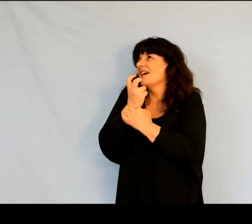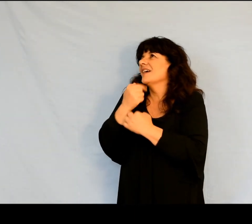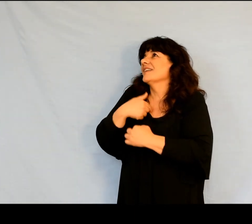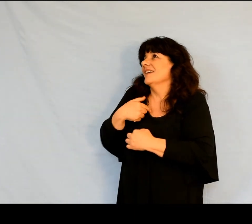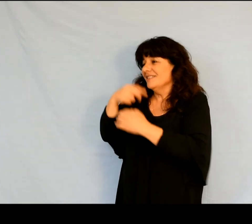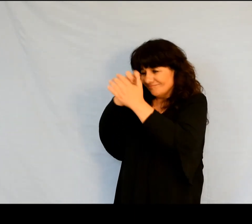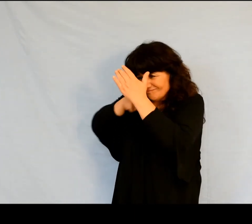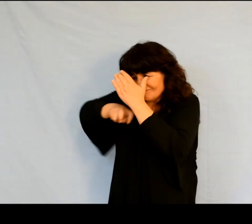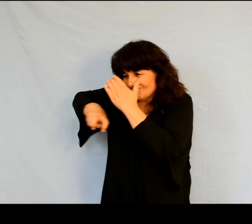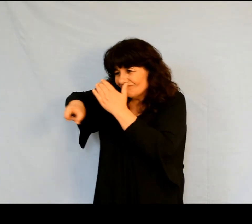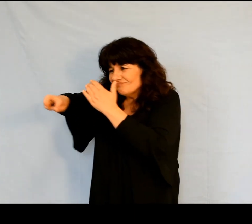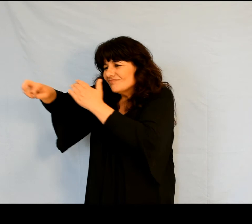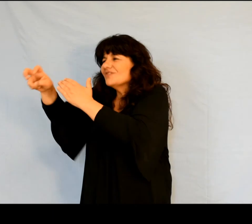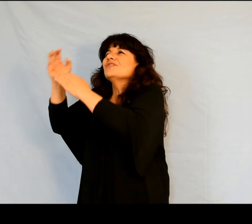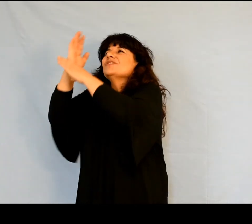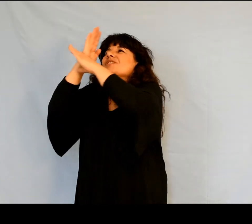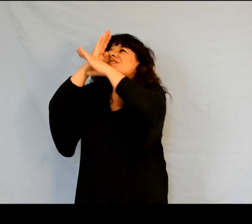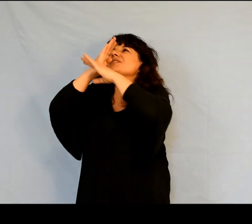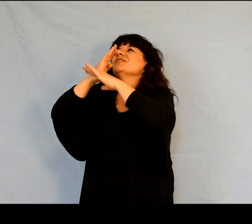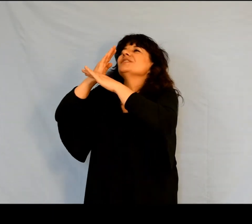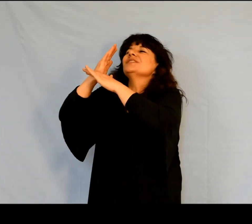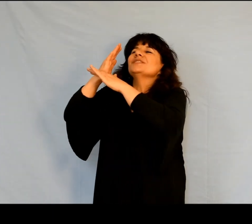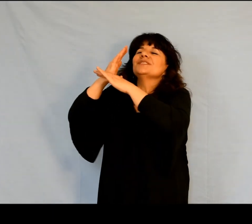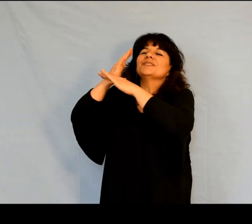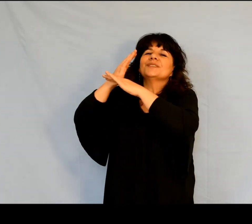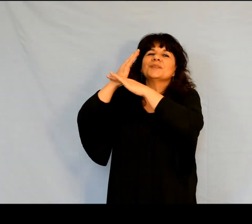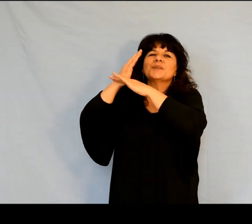fait de toi mon refuge.